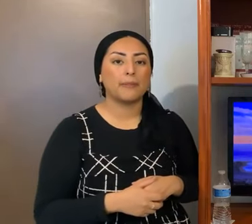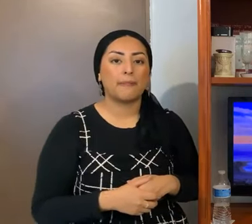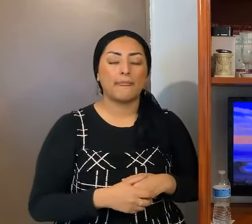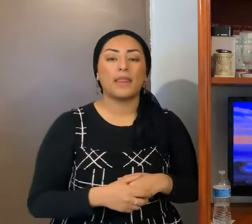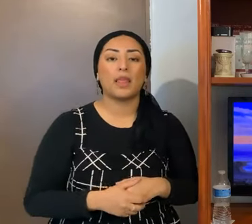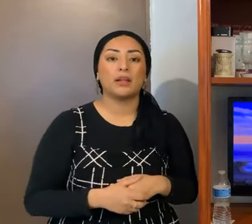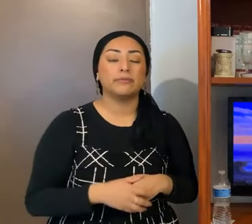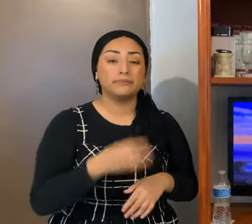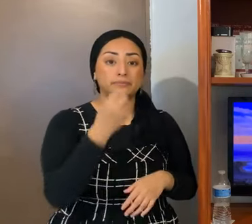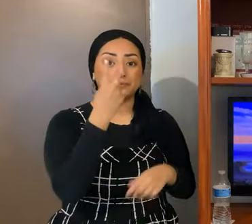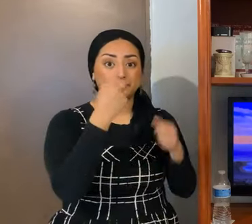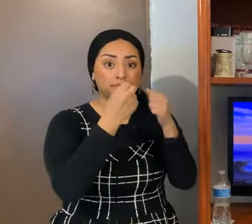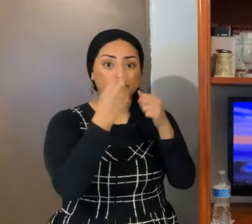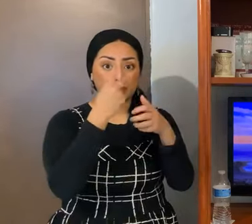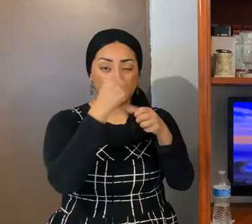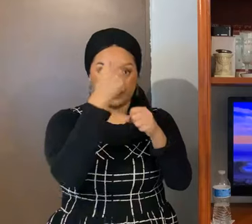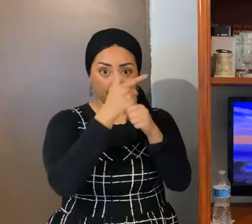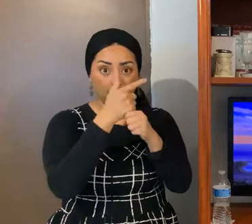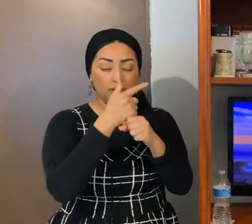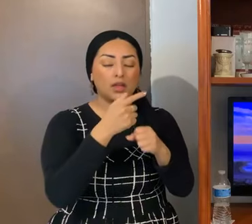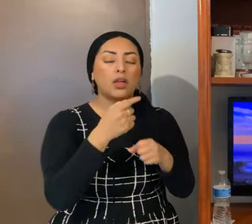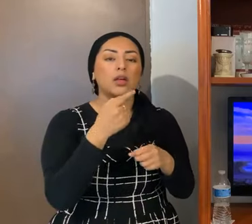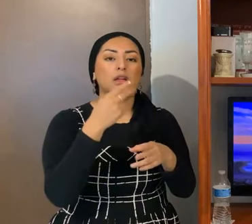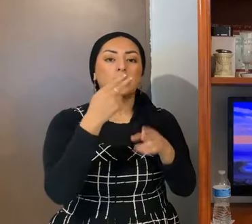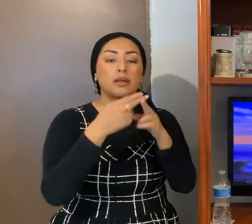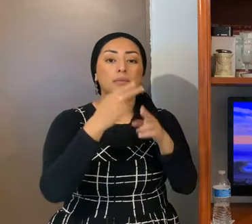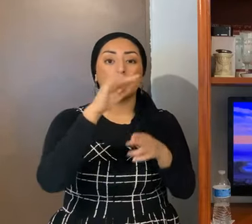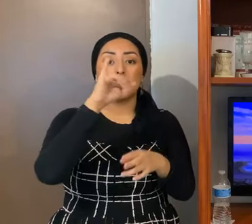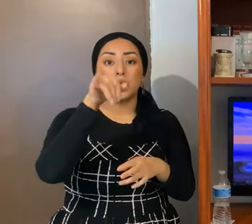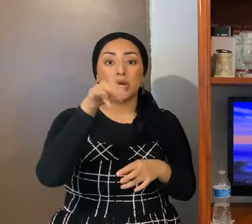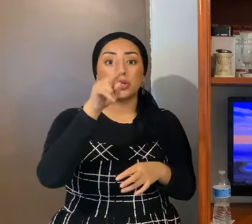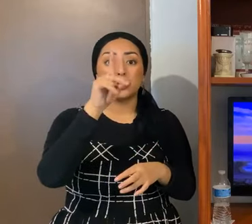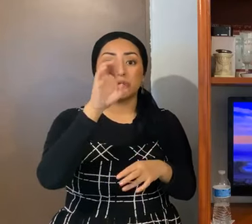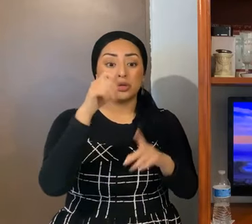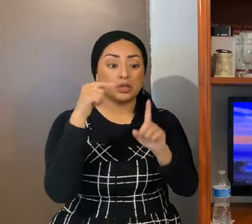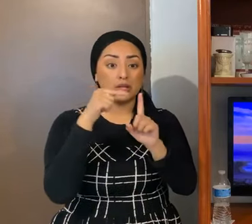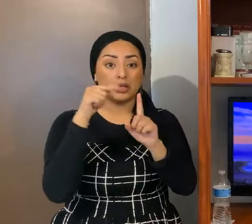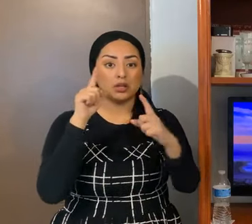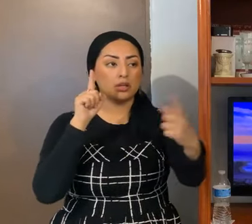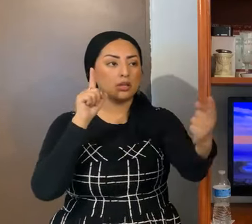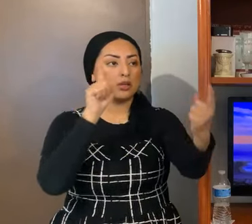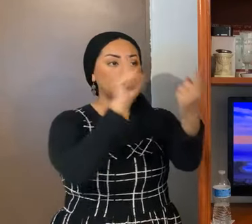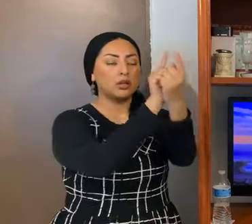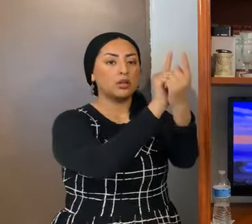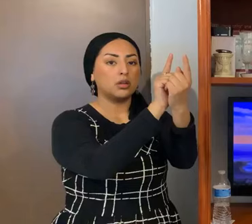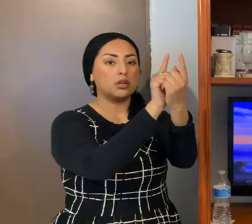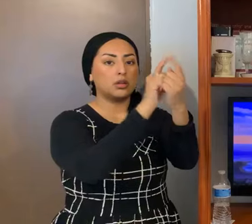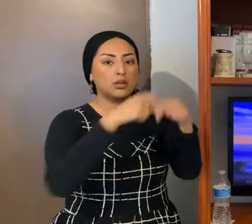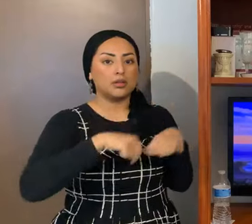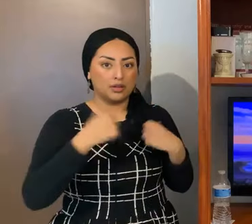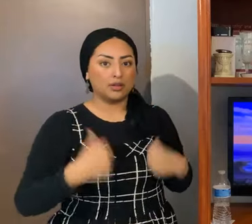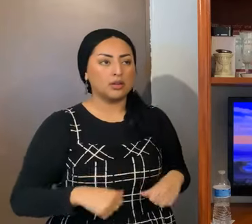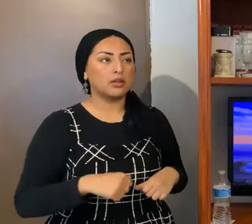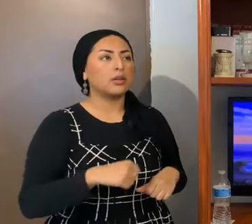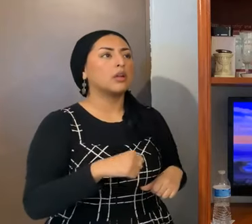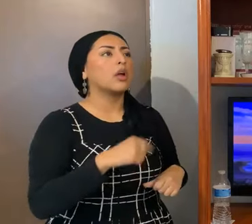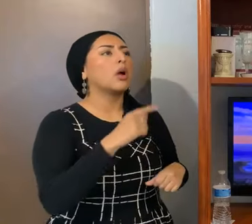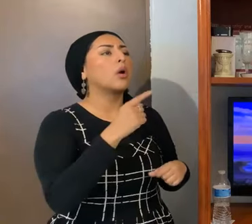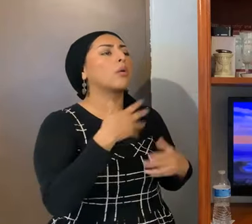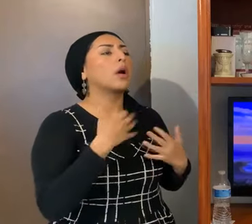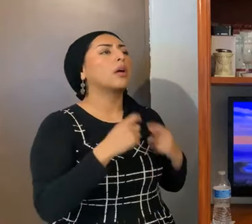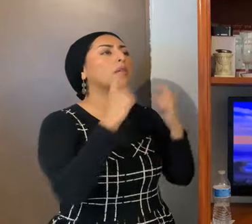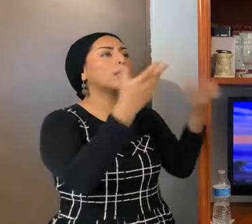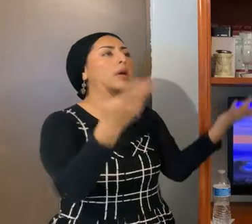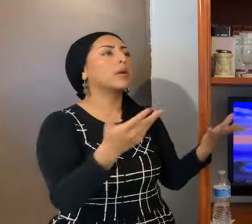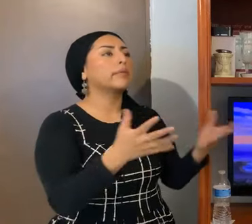Entonces uno de los 12, que se llamaba Judas Iscariote, fue a los principales Juanim y les dijo, ¿qué me queréis dar? Y yo os lo entregaré. Y